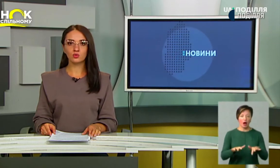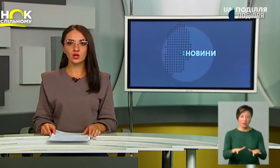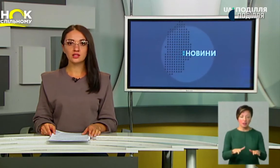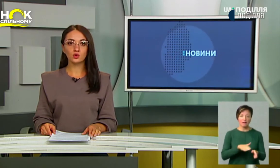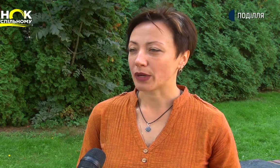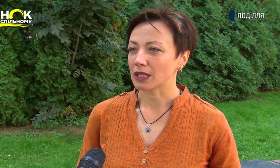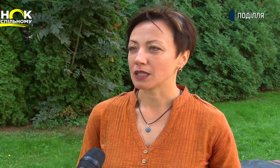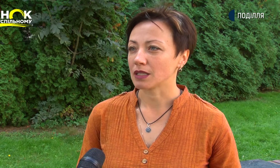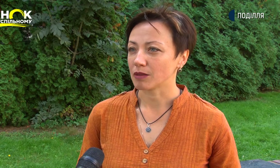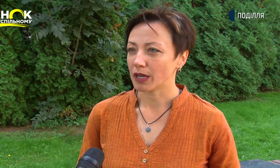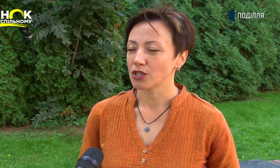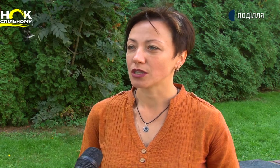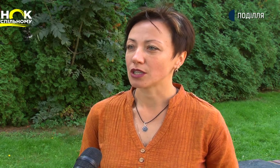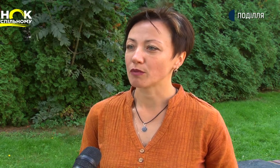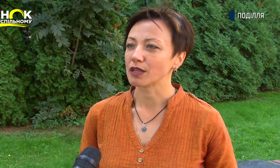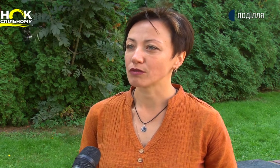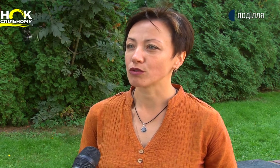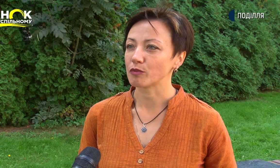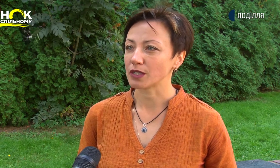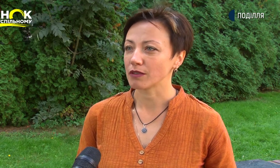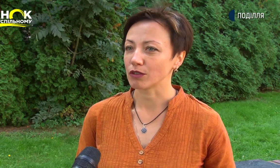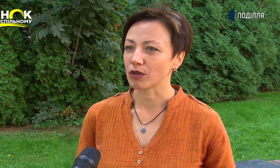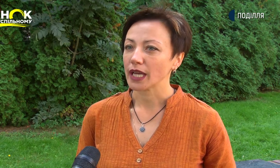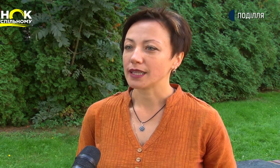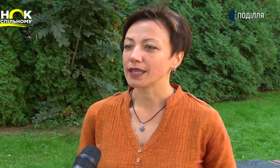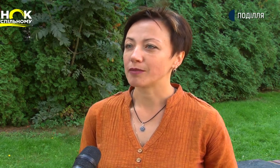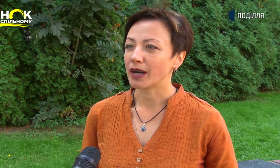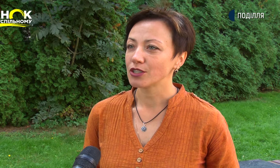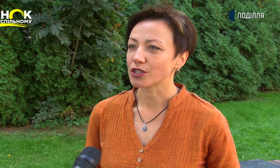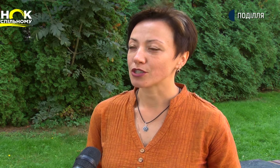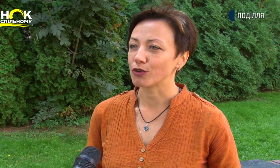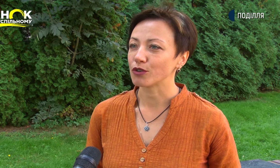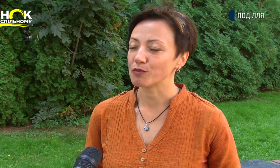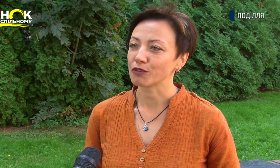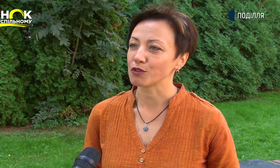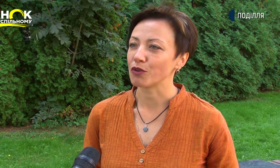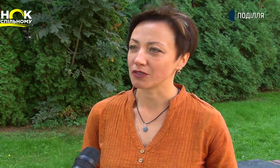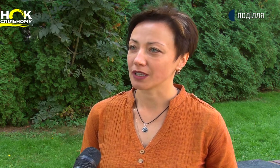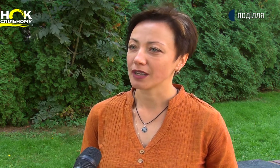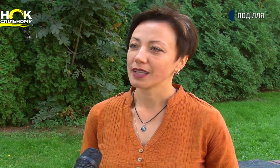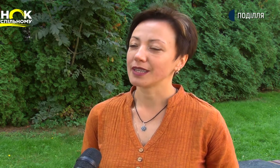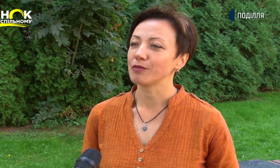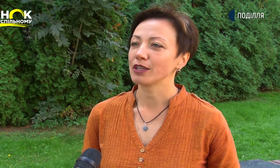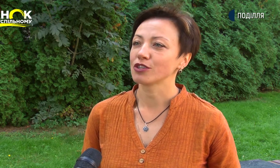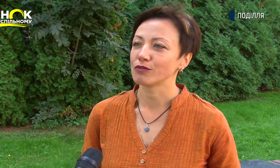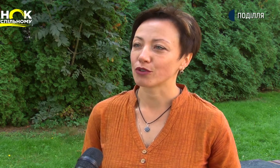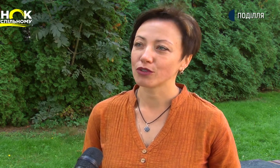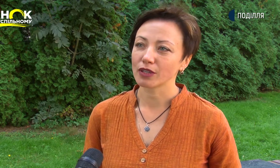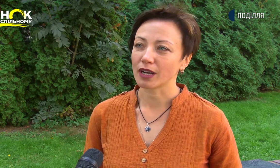Поділля. Переклад на телебаченні теж має свою специфіку. Ти не бачиш свого співрозмовника, ти не бачиш зворотньої